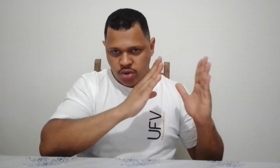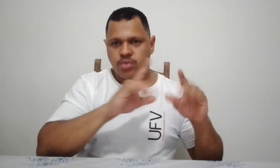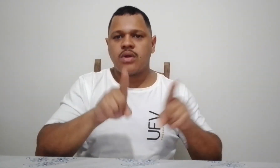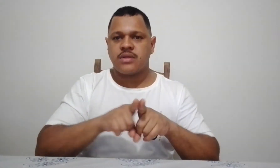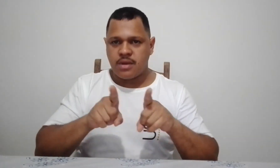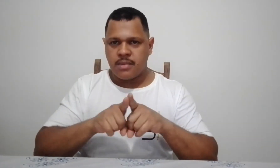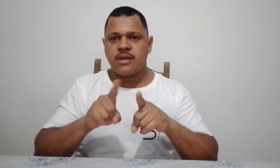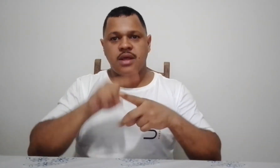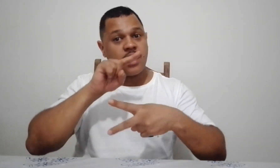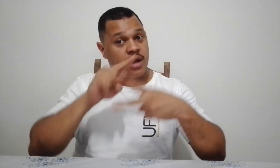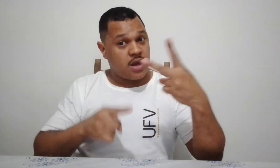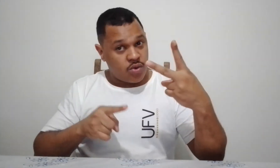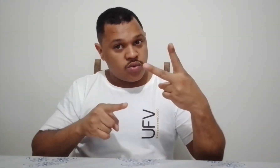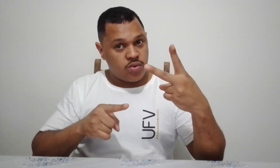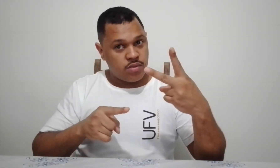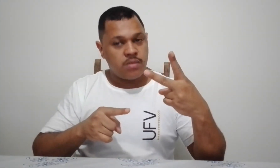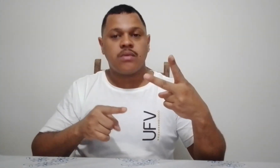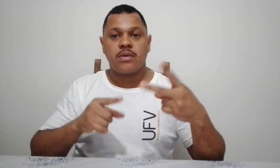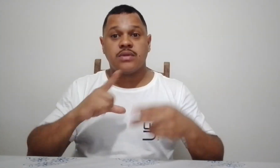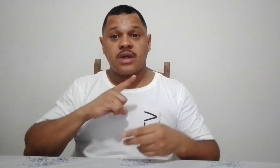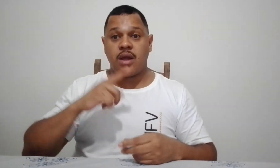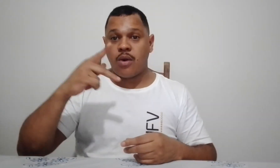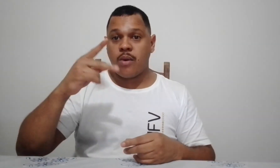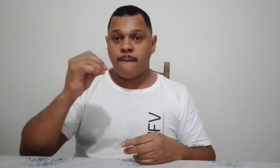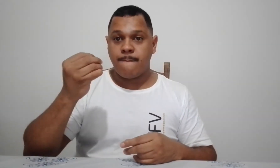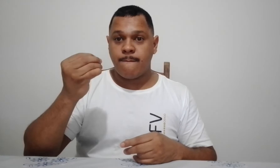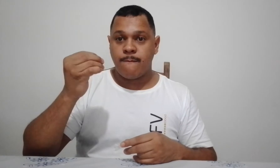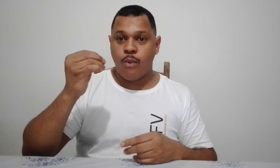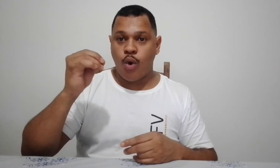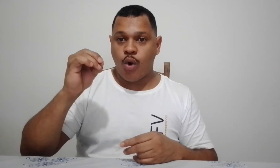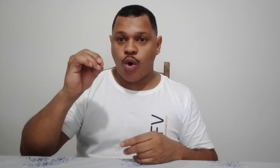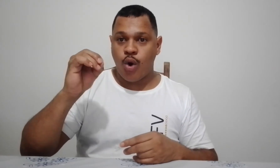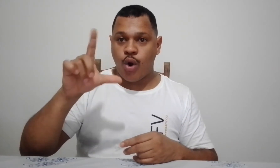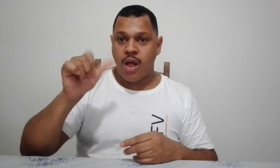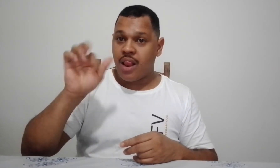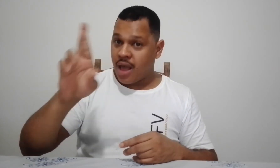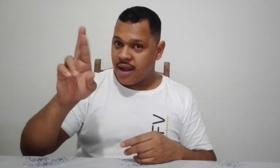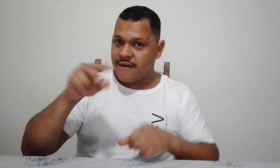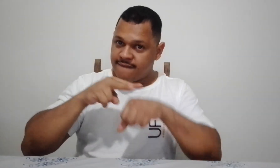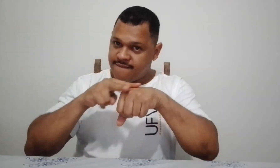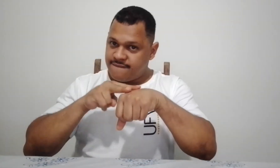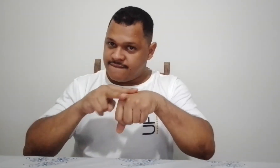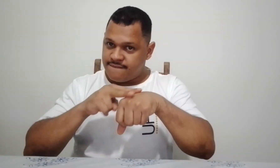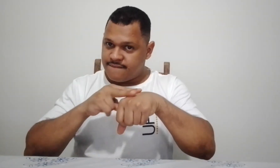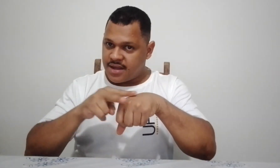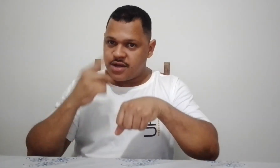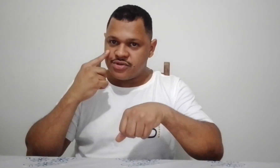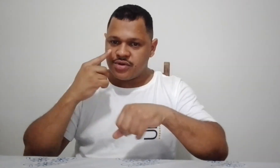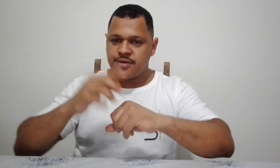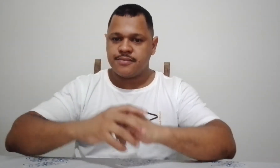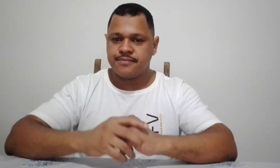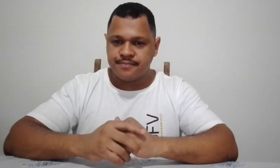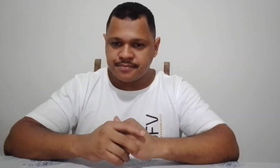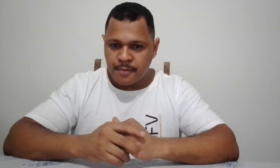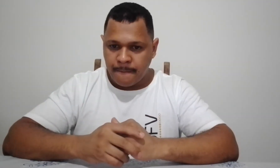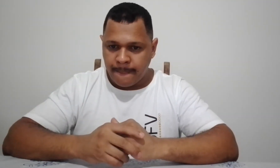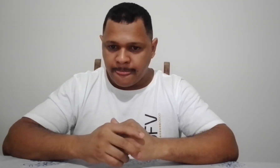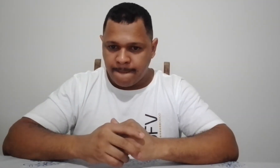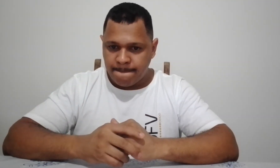Então eu tenho a representação polar, que eu vou colocar em verdinho aqui, ó. Esse é o módulo, 11,35, e esse é o ângulo,